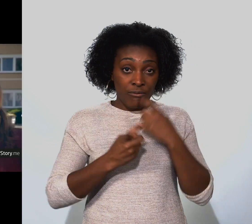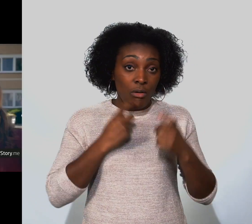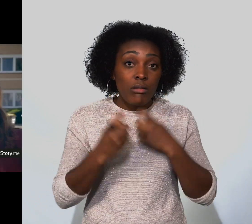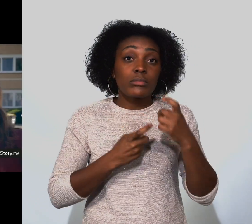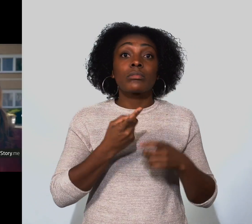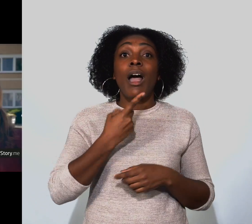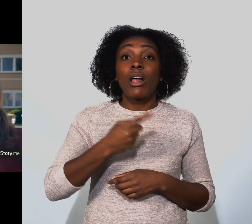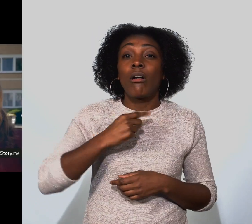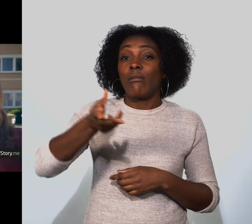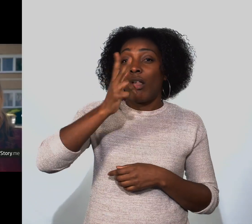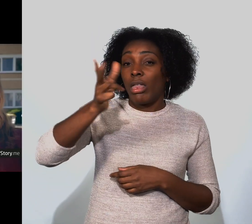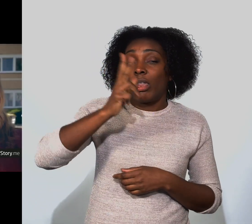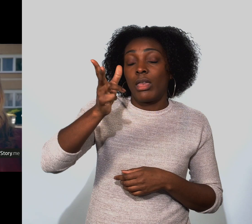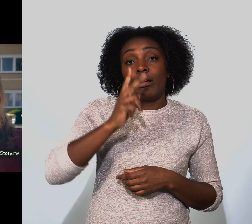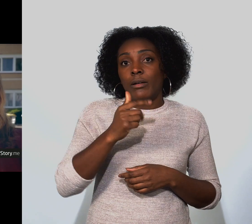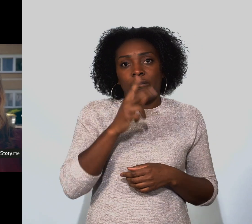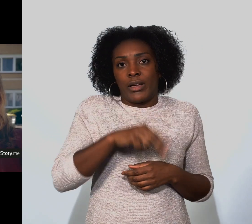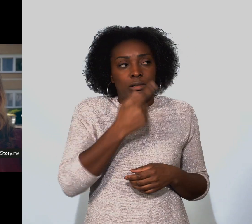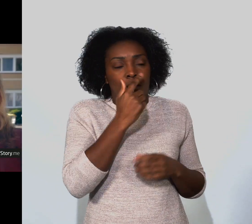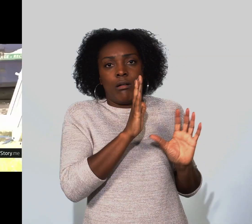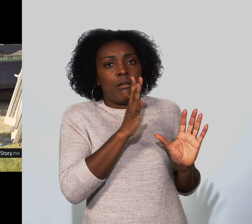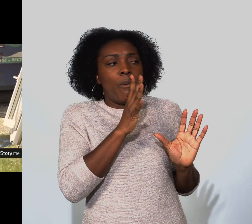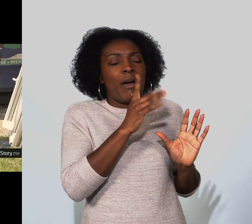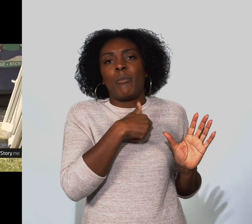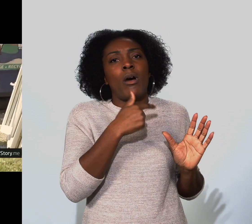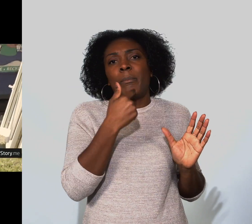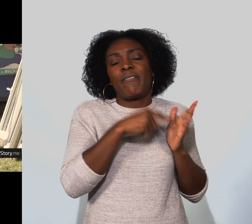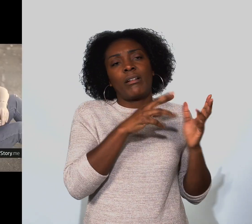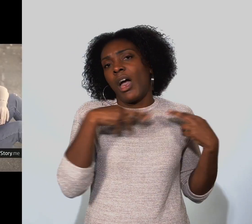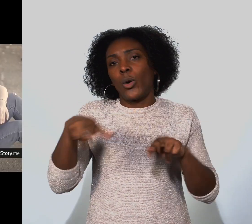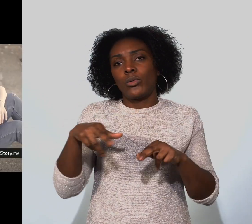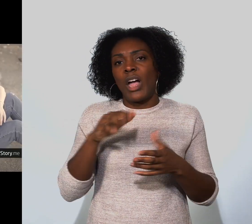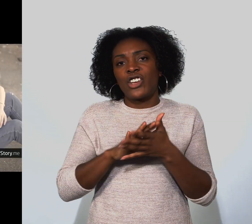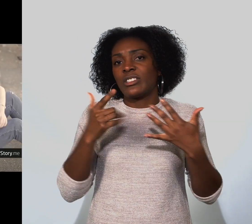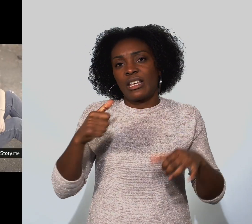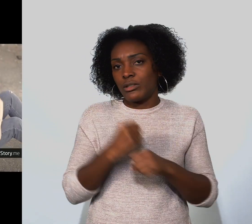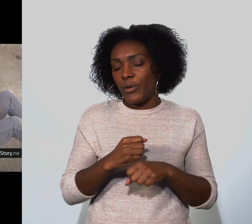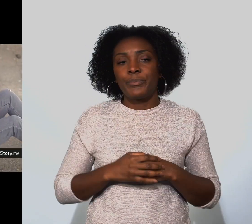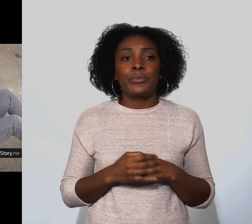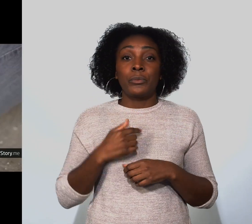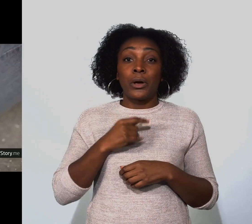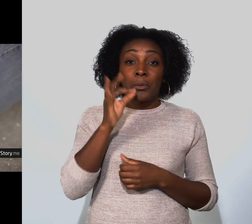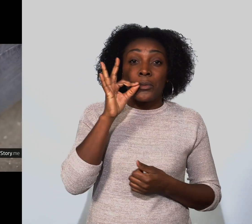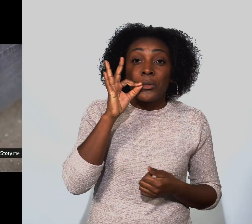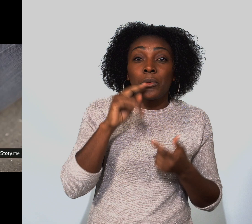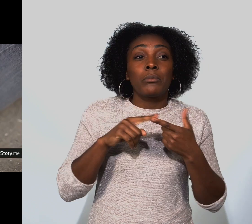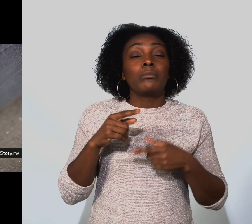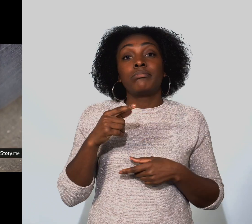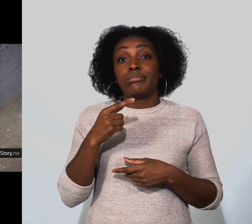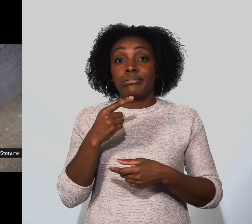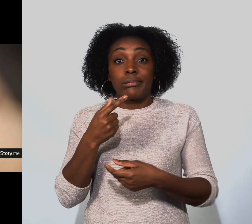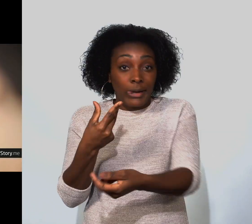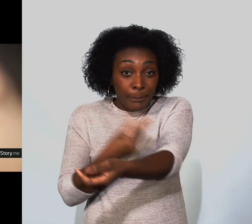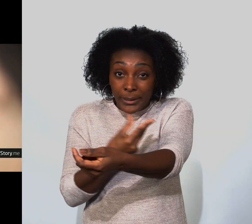violence, a fait que finalement je me suis retrouvée à la rue à l'âge de 16 ans. J'ai commencé à fumer, à toucher à